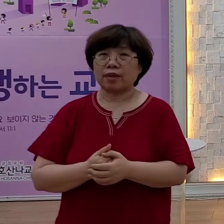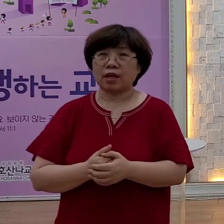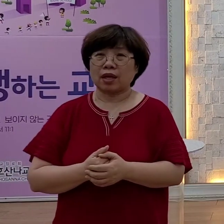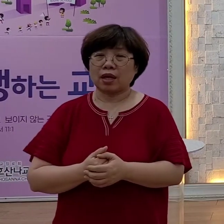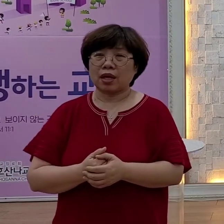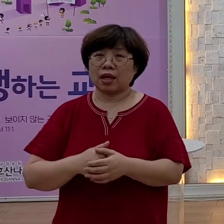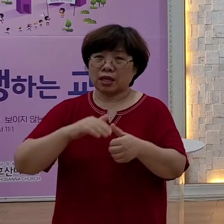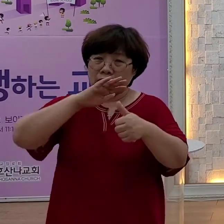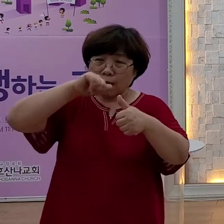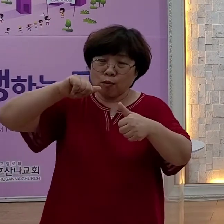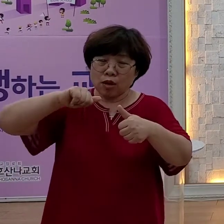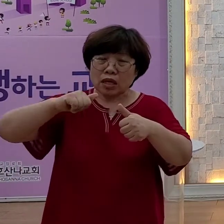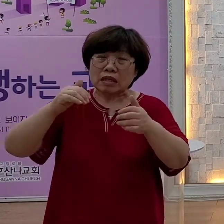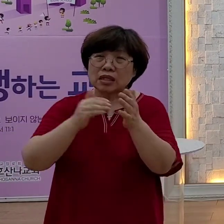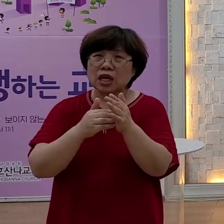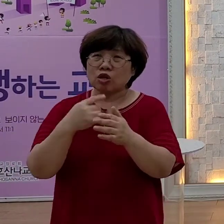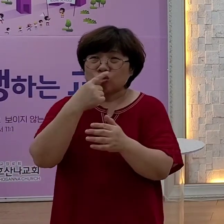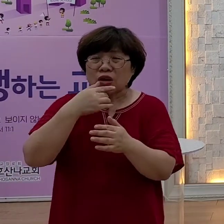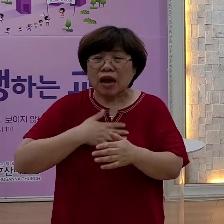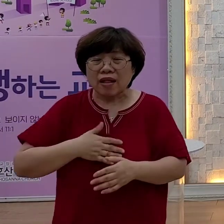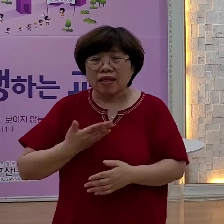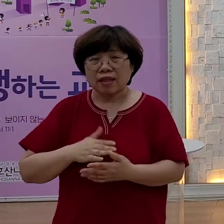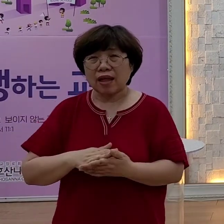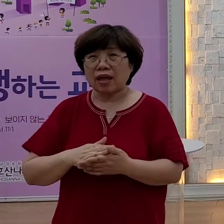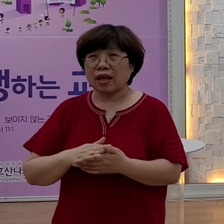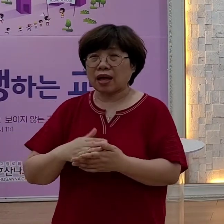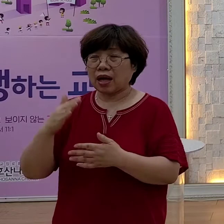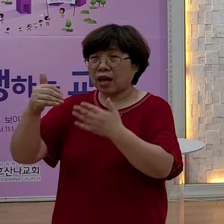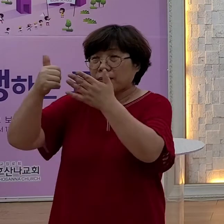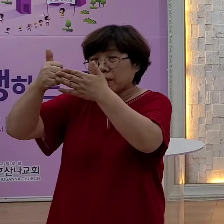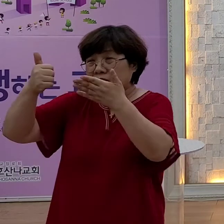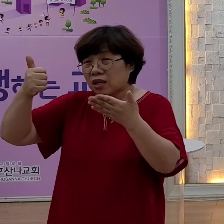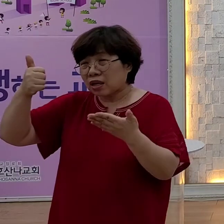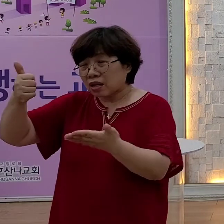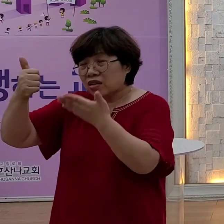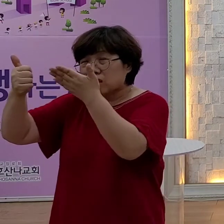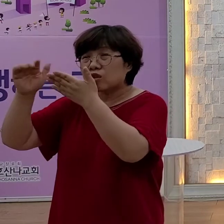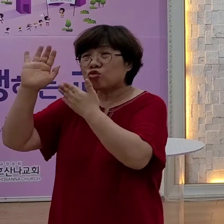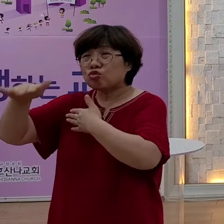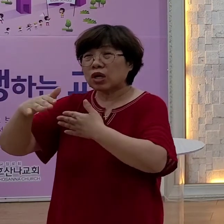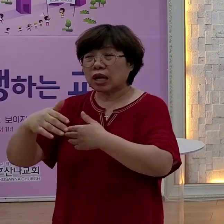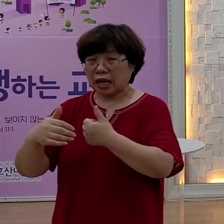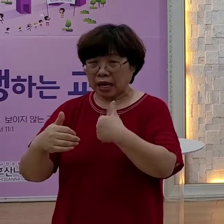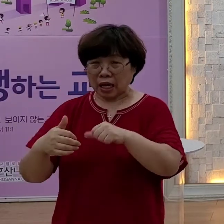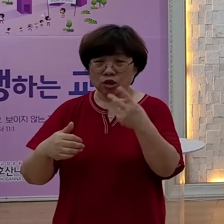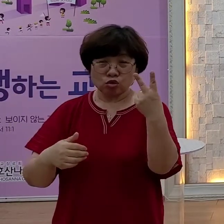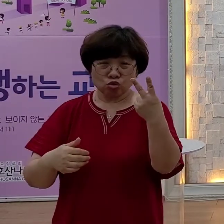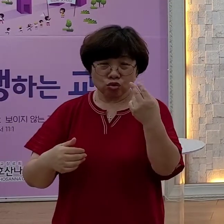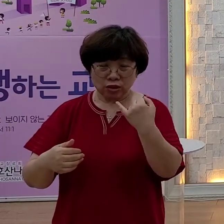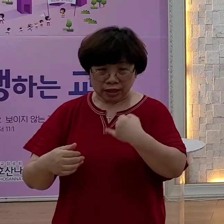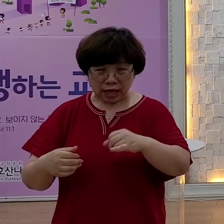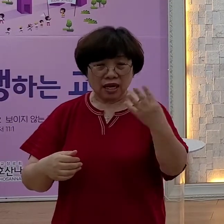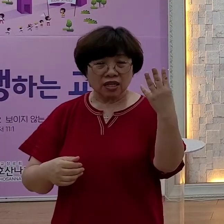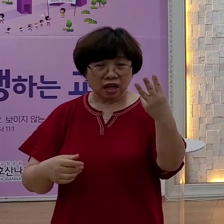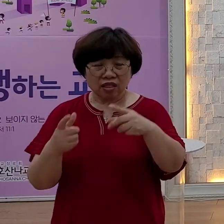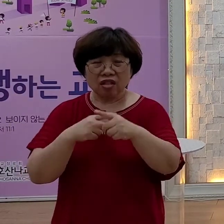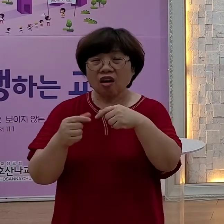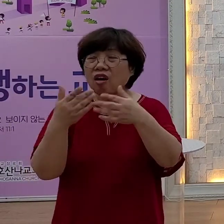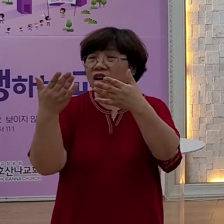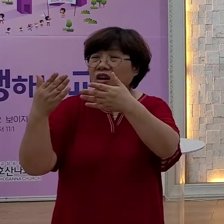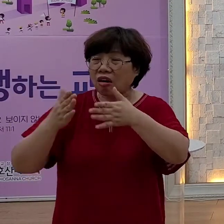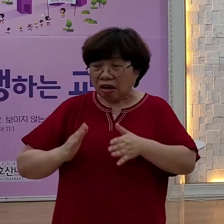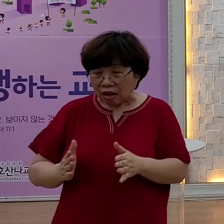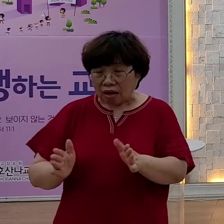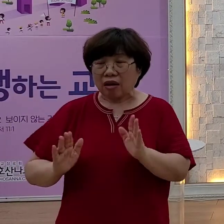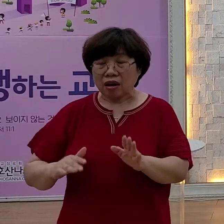알았는데 하나님께 드리고 나니까 아들 셋, 딸 둘을 하나님 더 주셨어요. 그리고 바친 그 아들은 어떻게